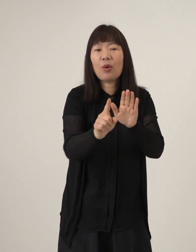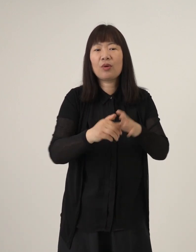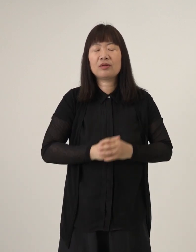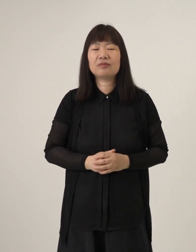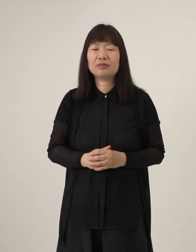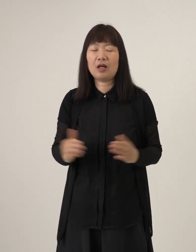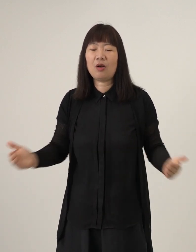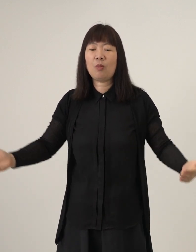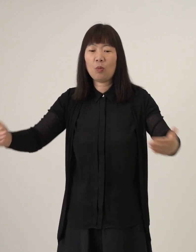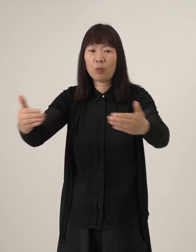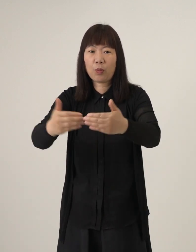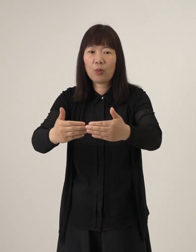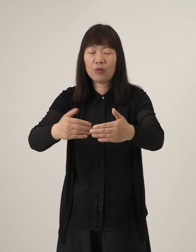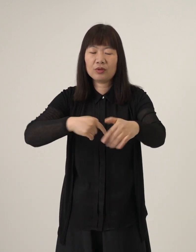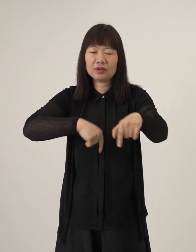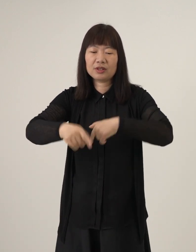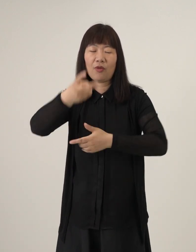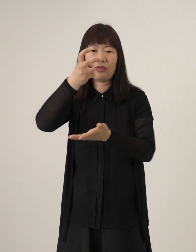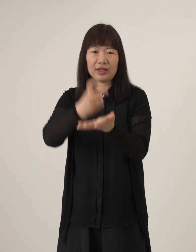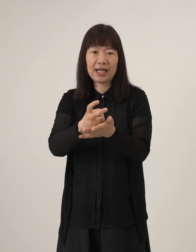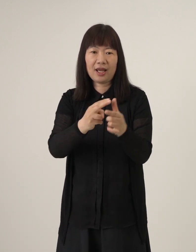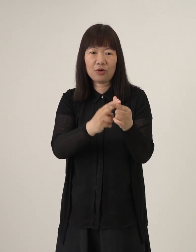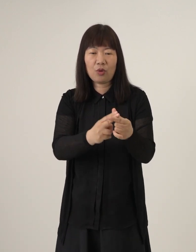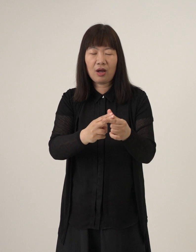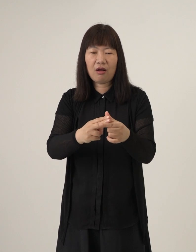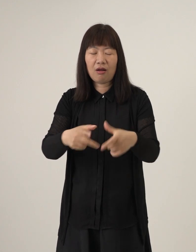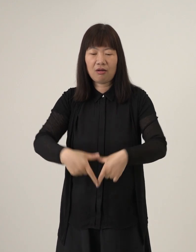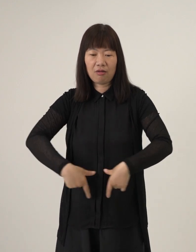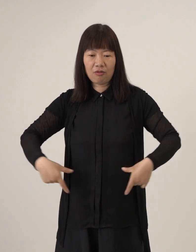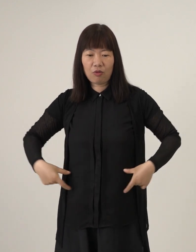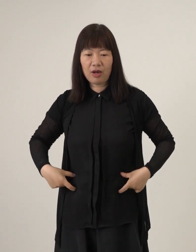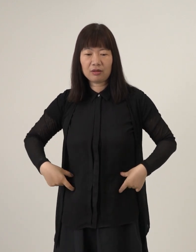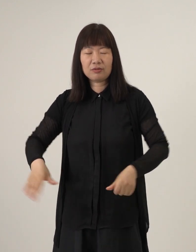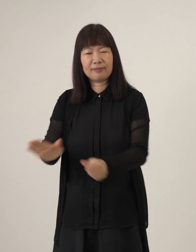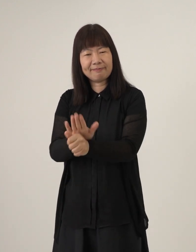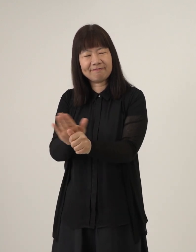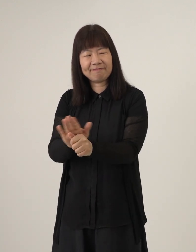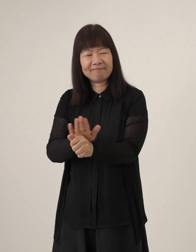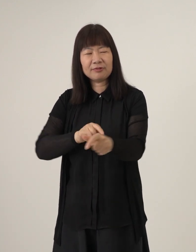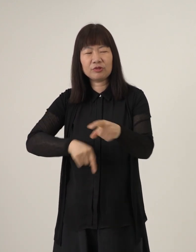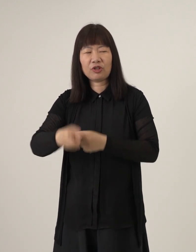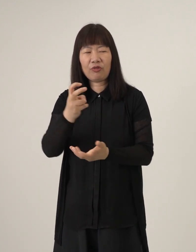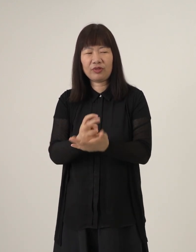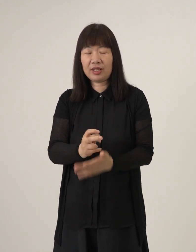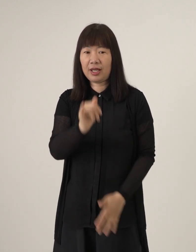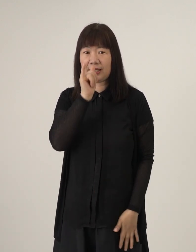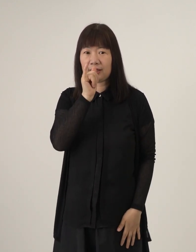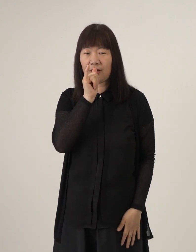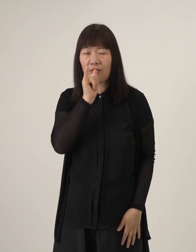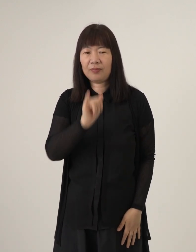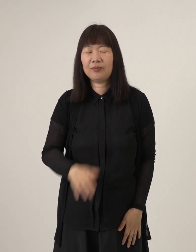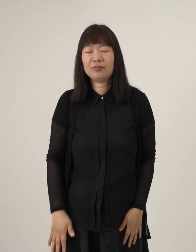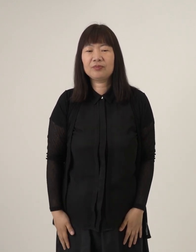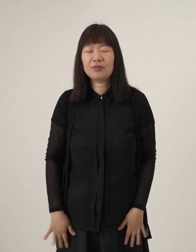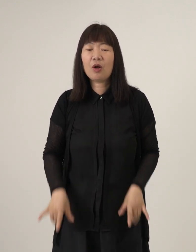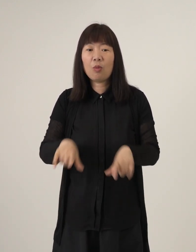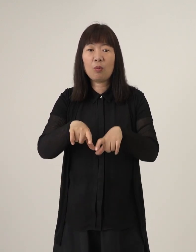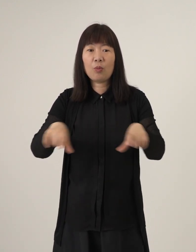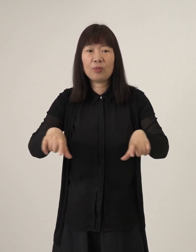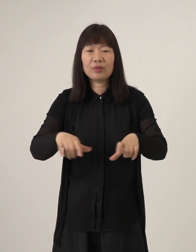포용 정책과 관용 정책을 펼쳤어요. 보통 이제